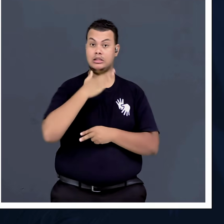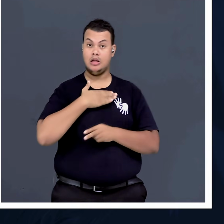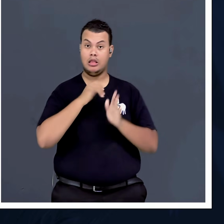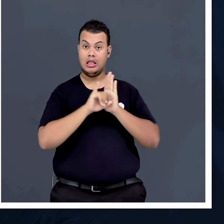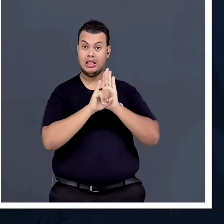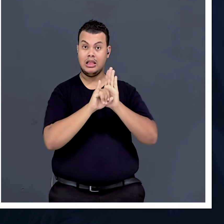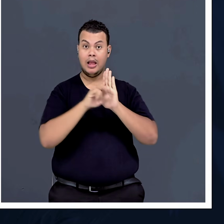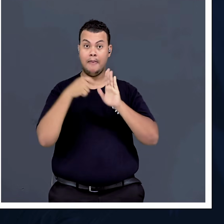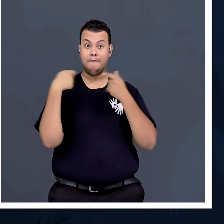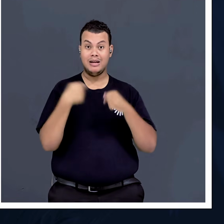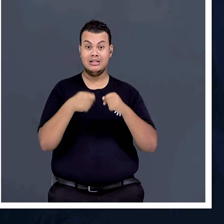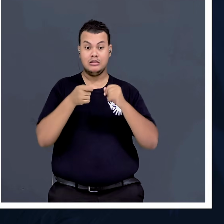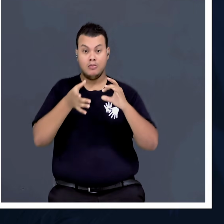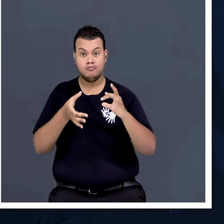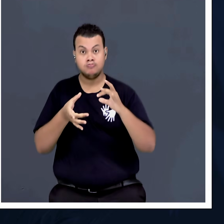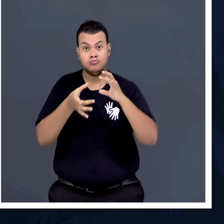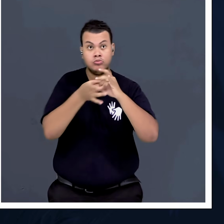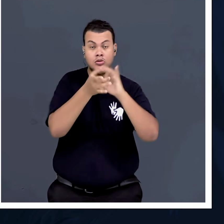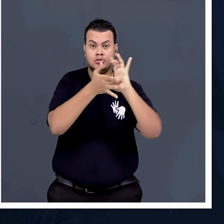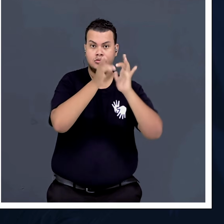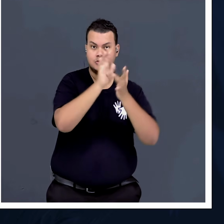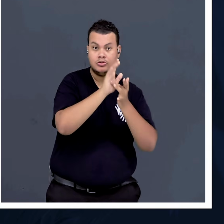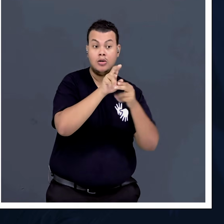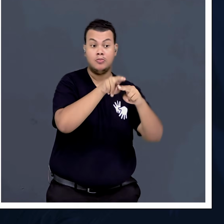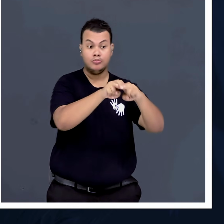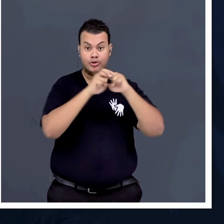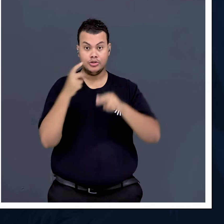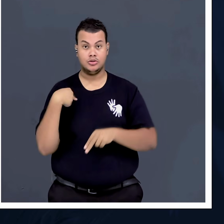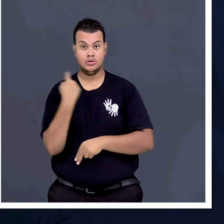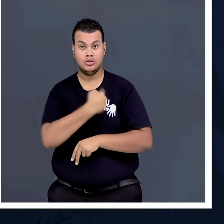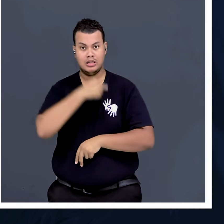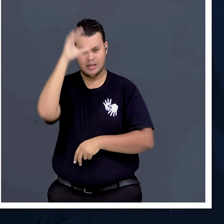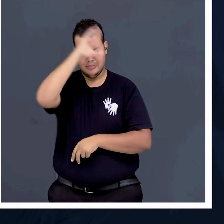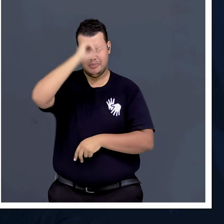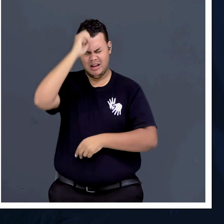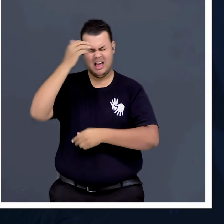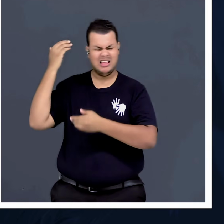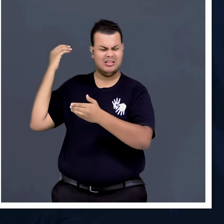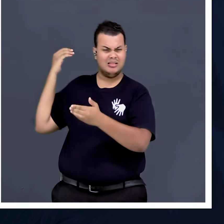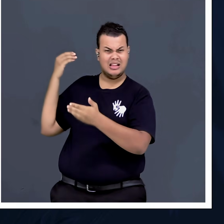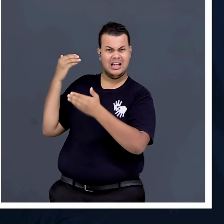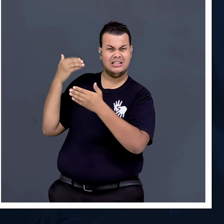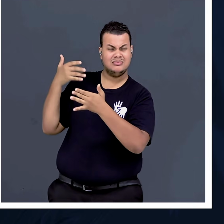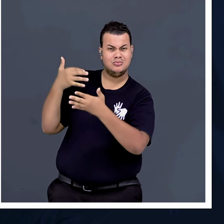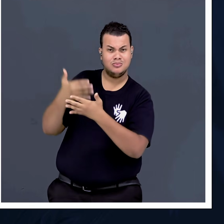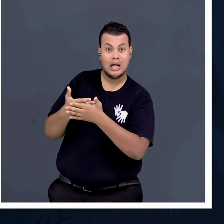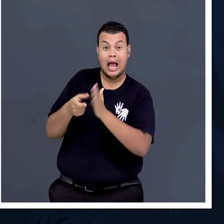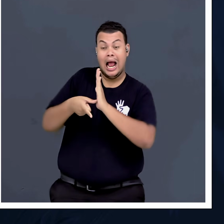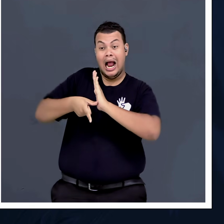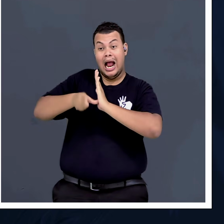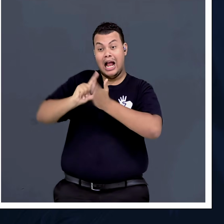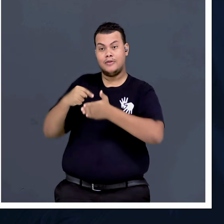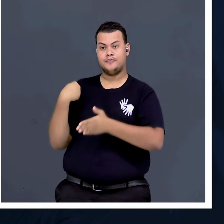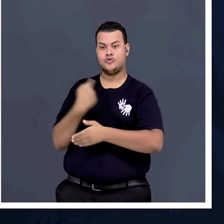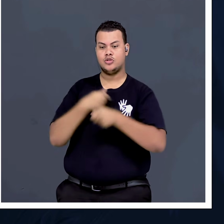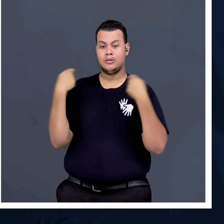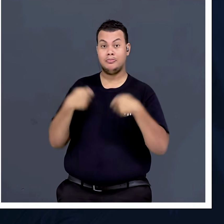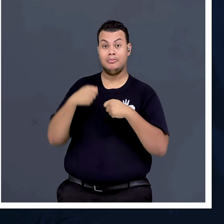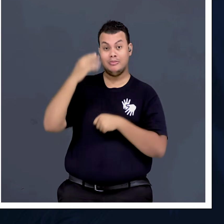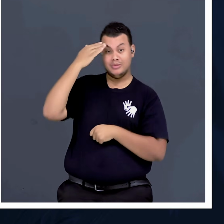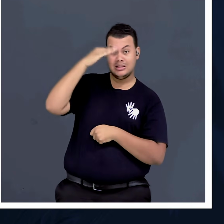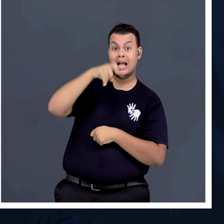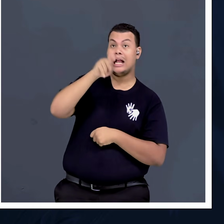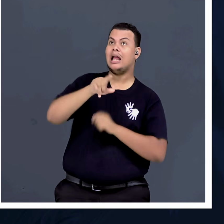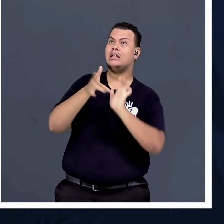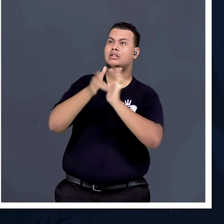ela deve estar firmada em Cristo Jesus. Por isso que nós aprendemos desde o início, que antes de tudo, nós precisamos entender